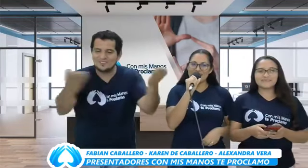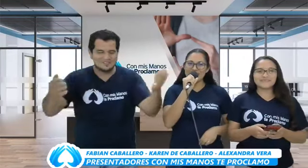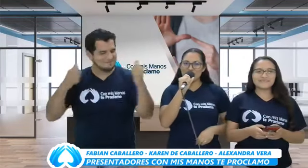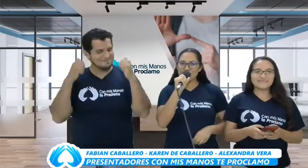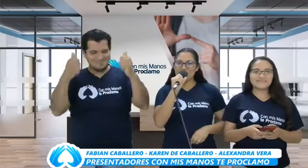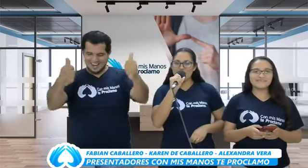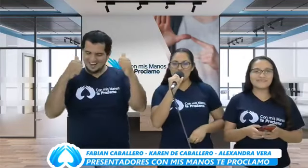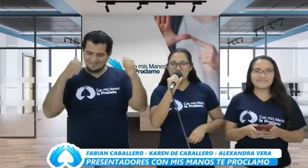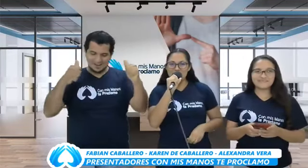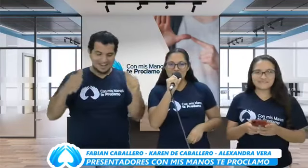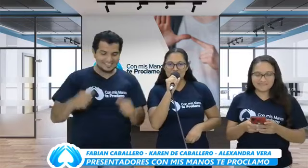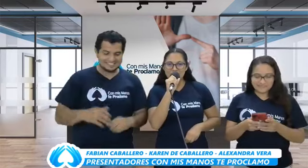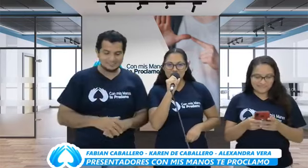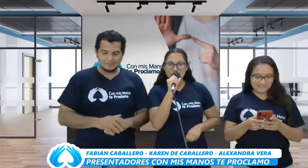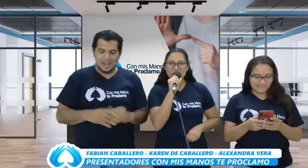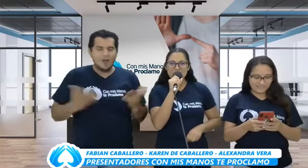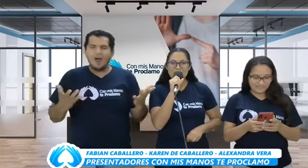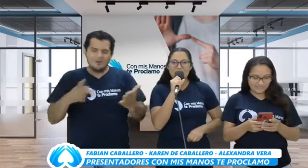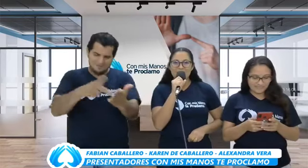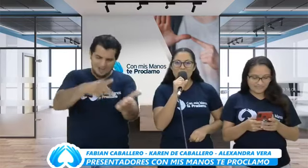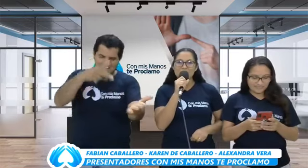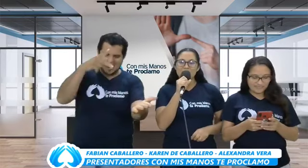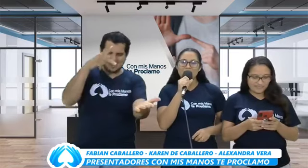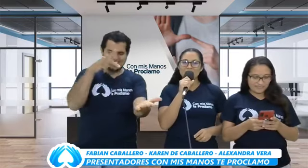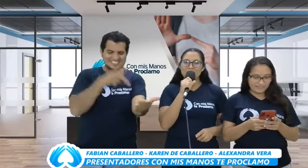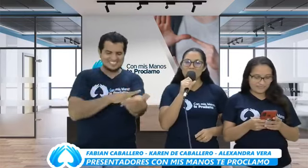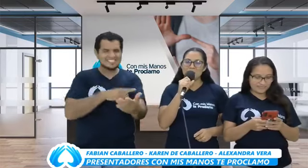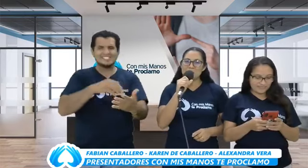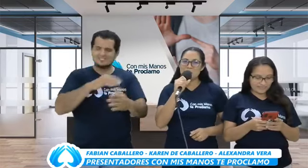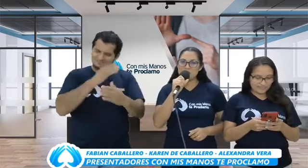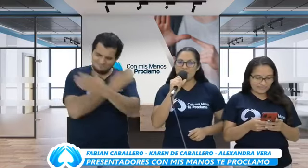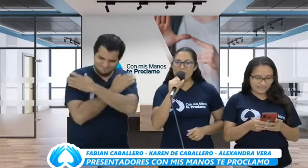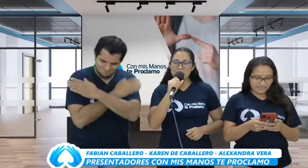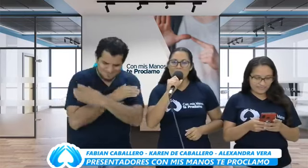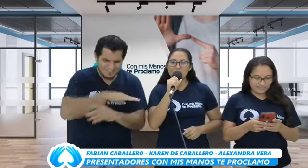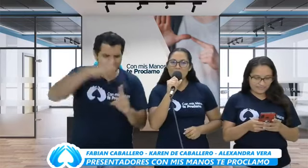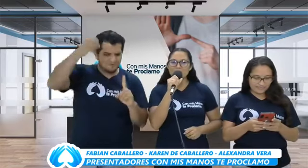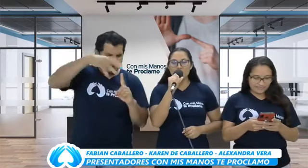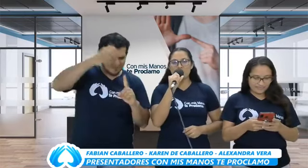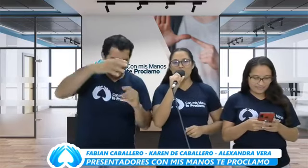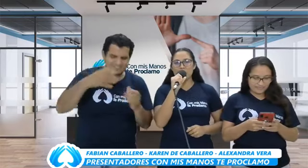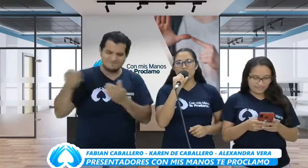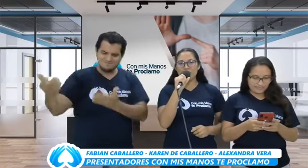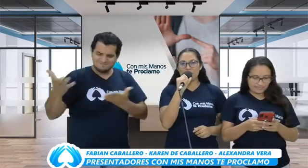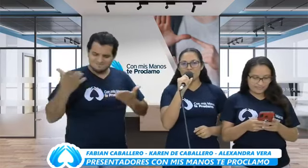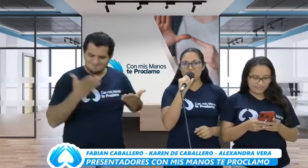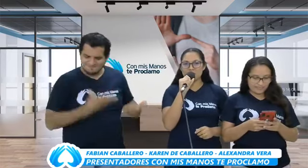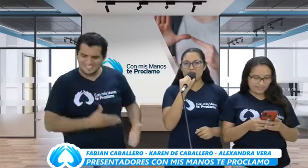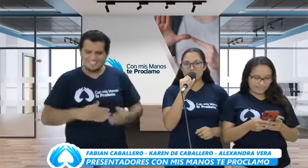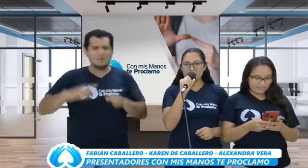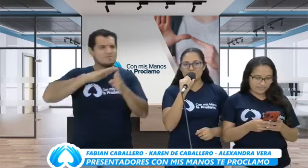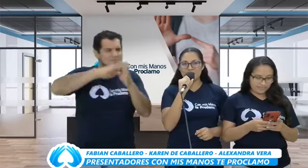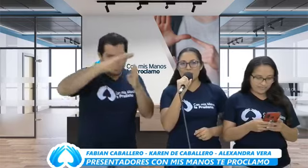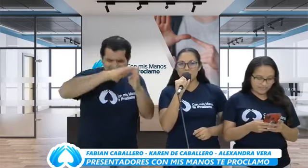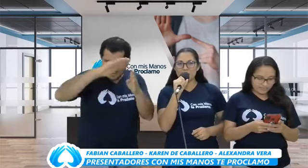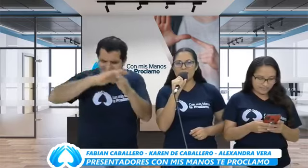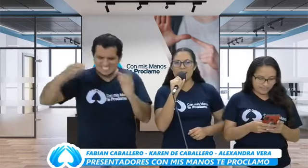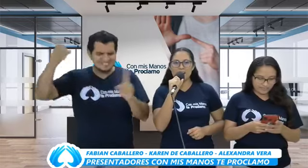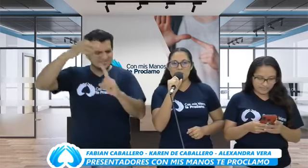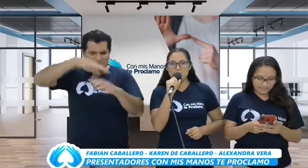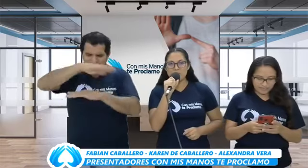Les bendiga, saludos en el nombre del Señor Jesús. Espero que todos se encuentren muy bien. Bienvenido a nuestro programa Con Mis Manos